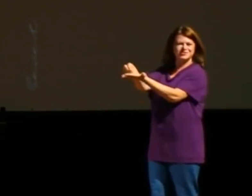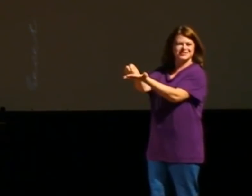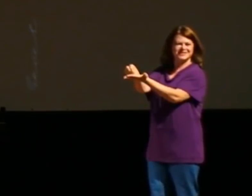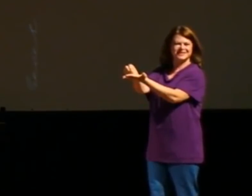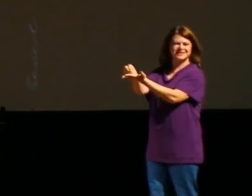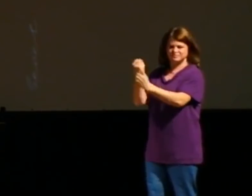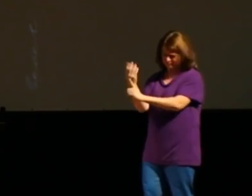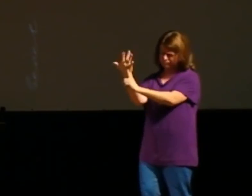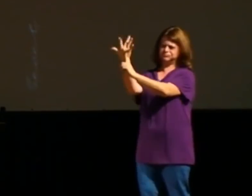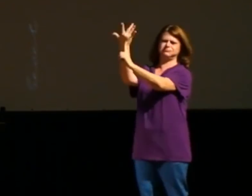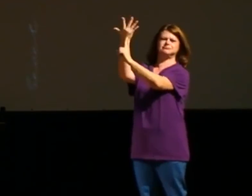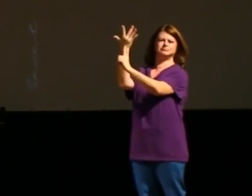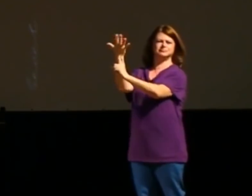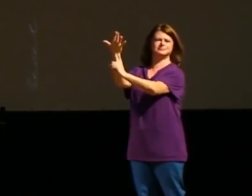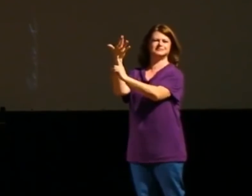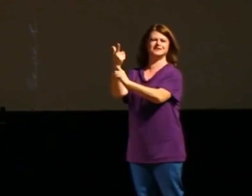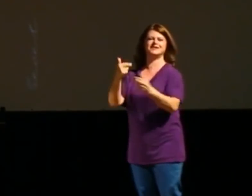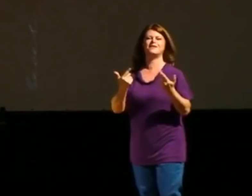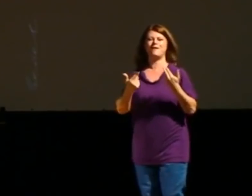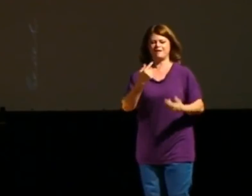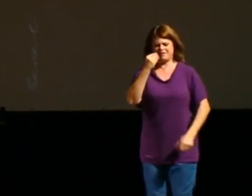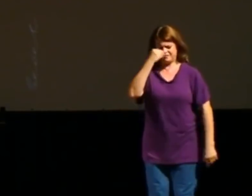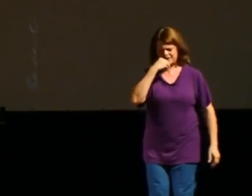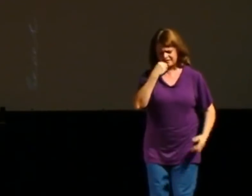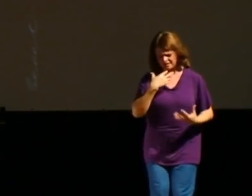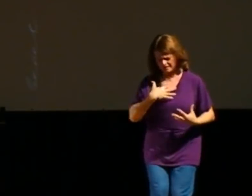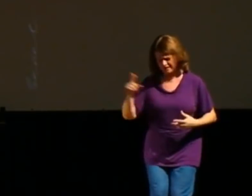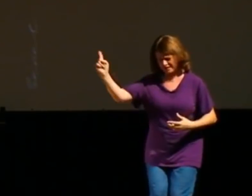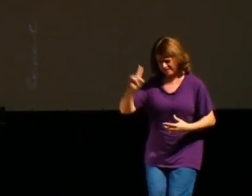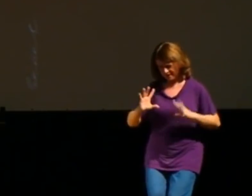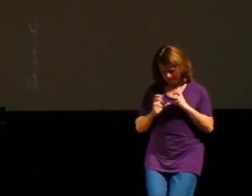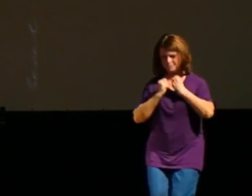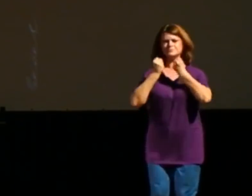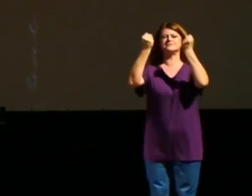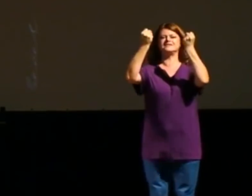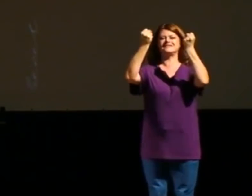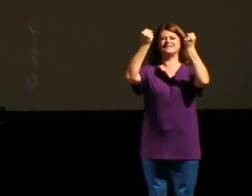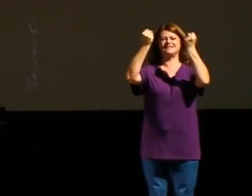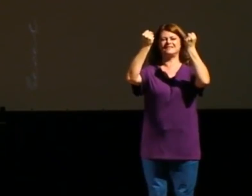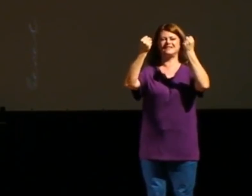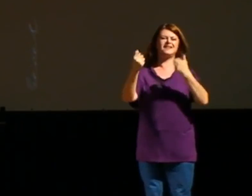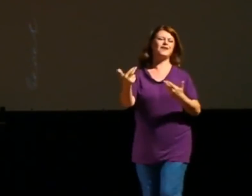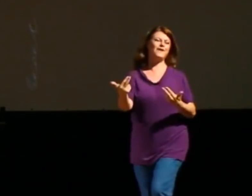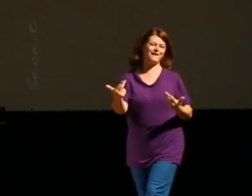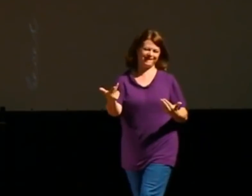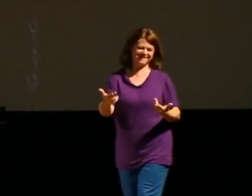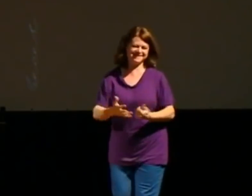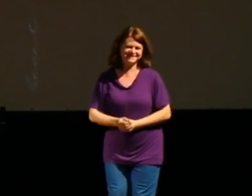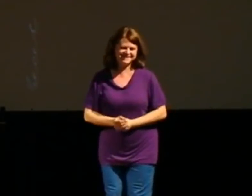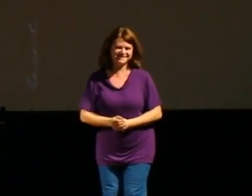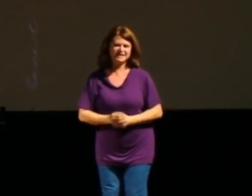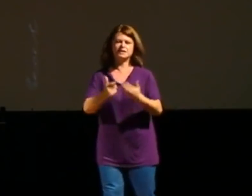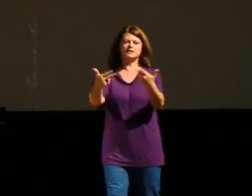privacidade, intimidade. Aquilo que é íntimo, aquilo que é de foro íntimo,